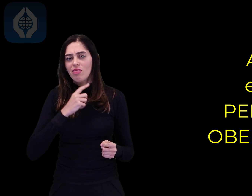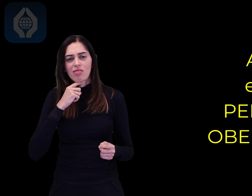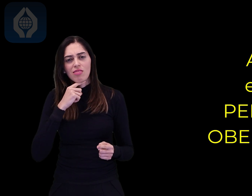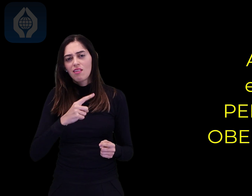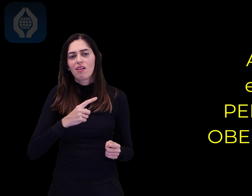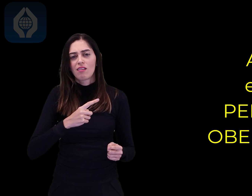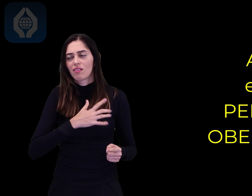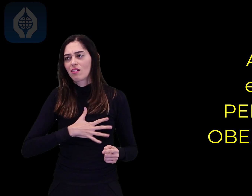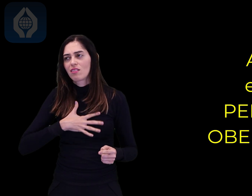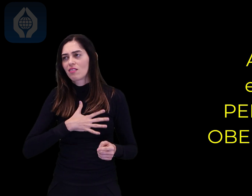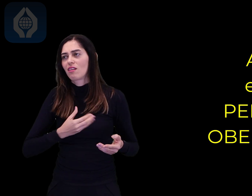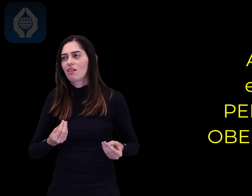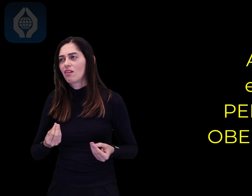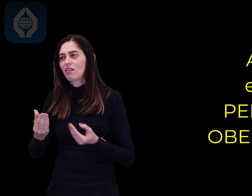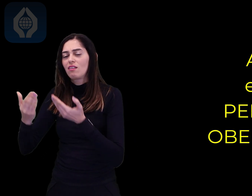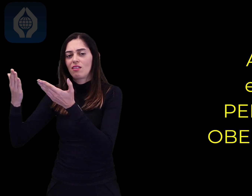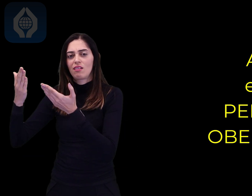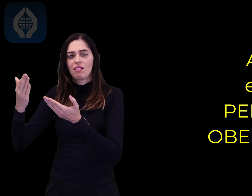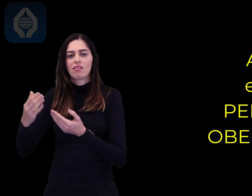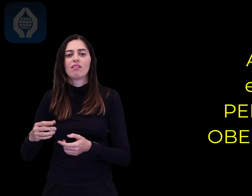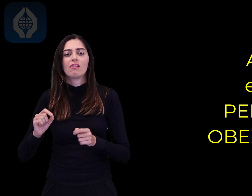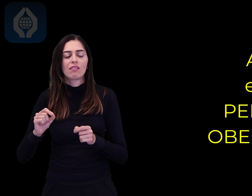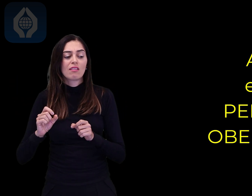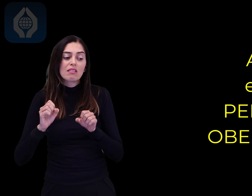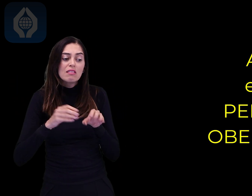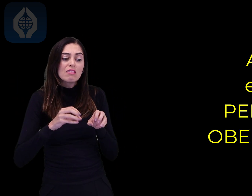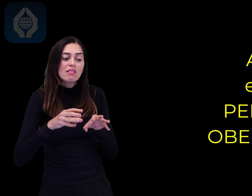queria ensinar-lhes que eles não podiam tornar-se seus amigos e assim